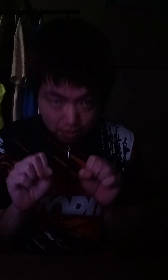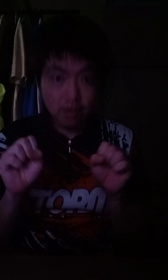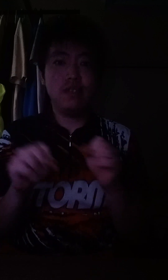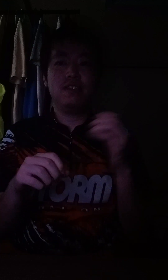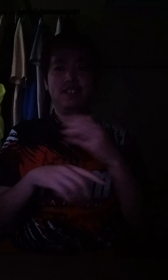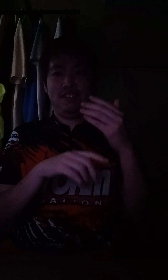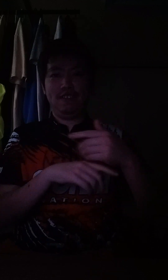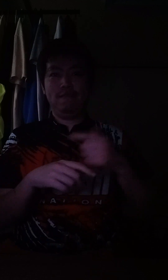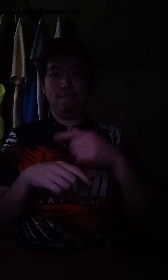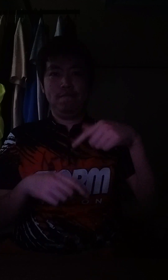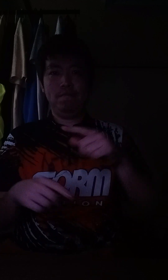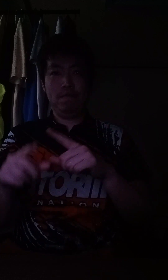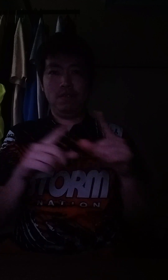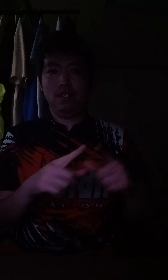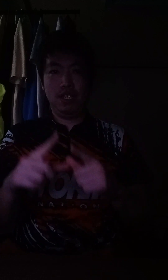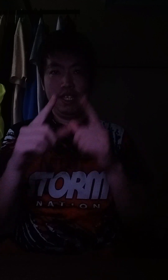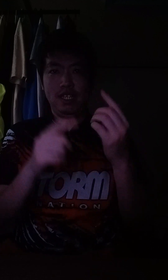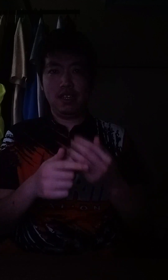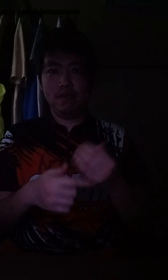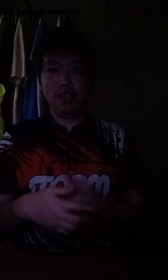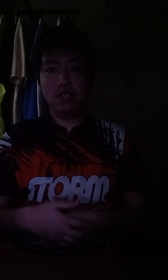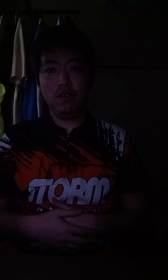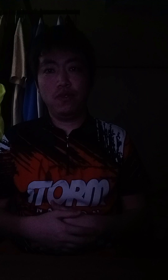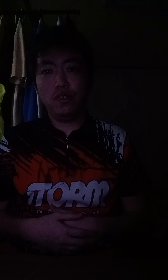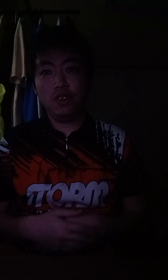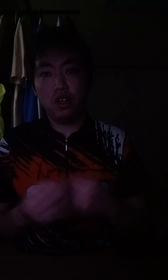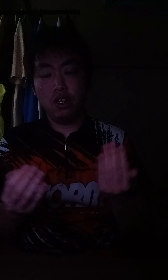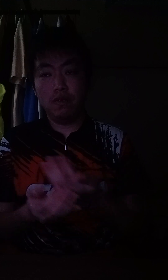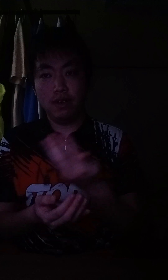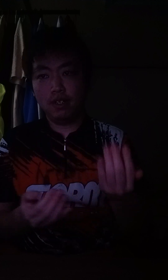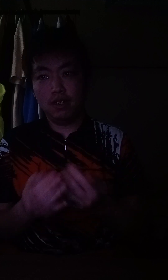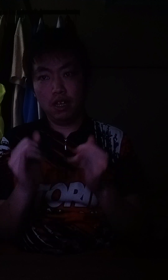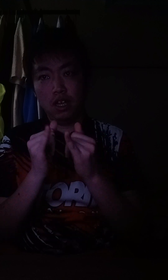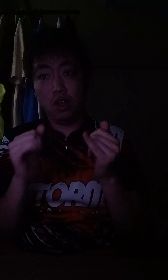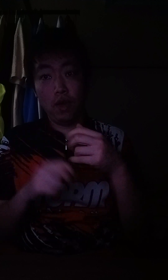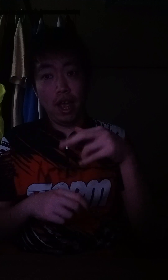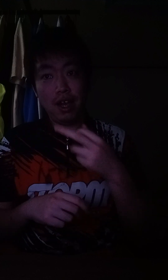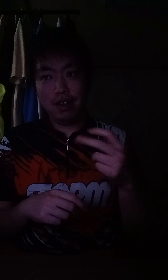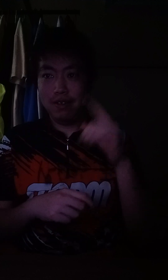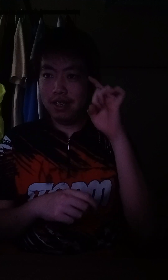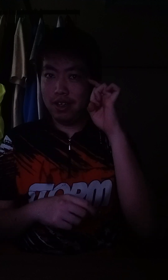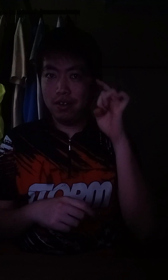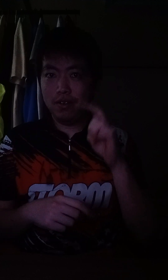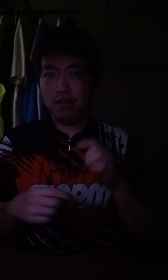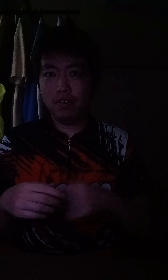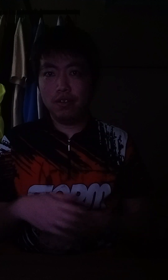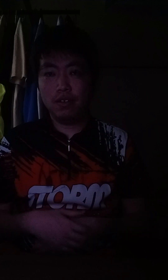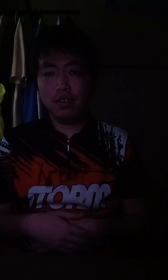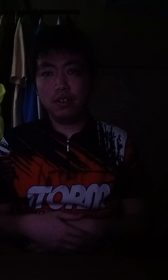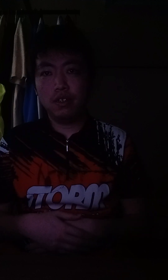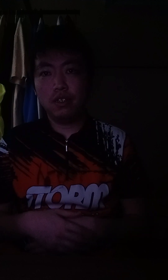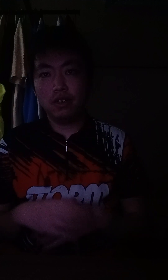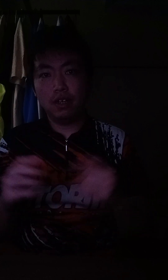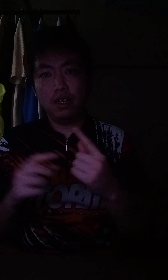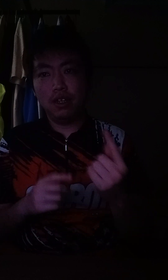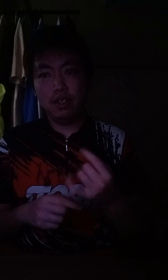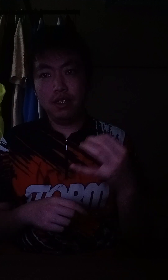안녕하세요. 나누면 행복 김초롱입니다. 여러분, 서바이버라는 말 들어보셨나요? 서바이버,